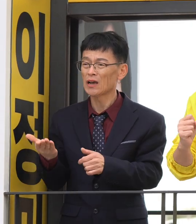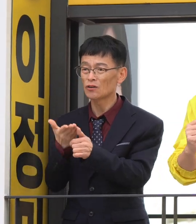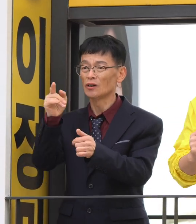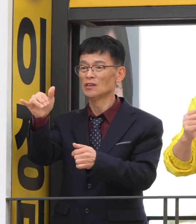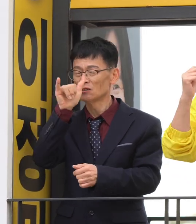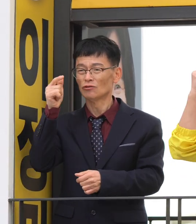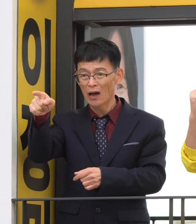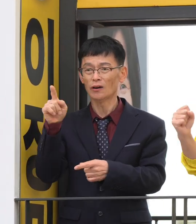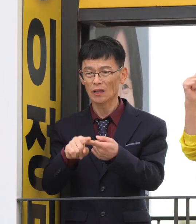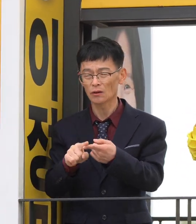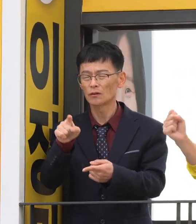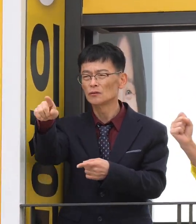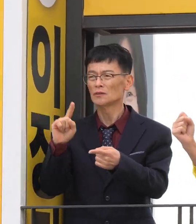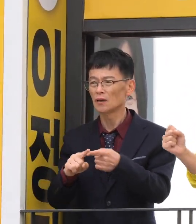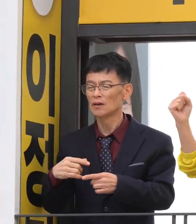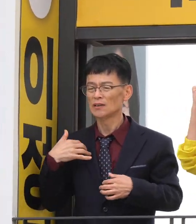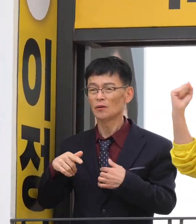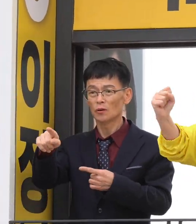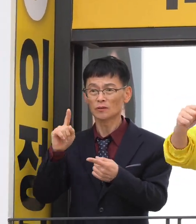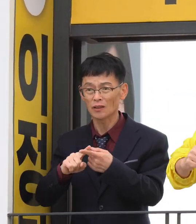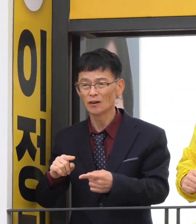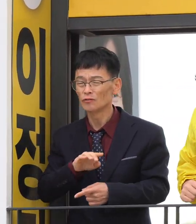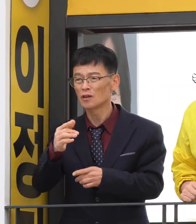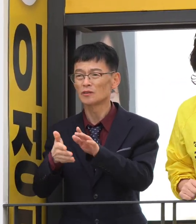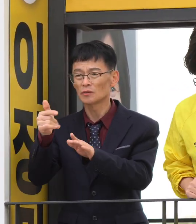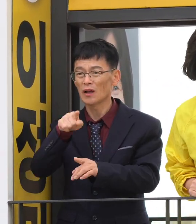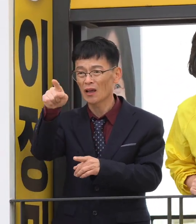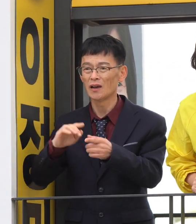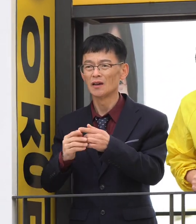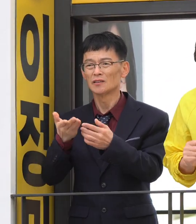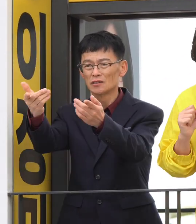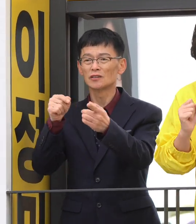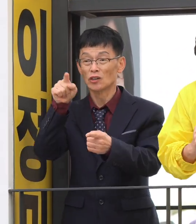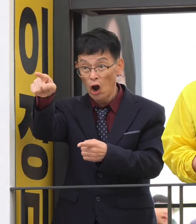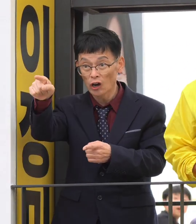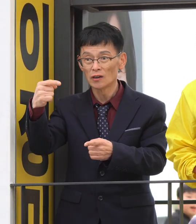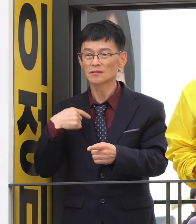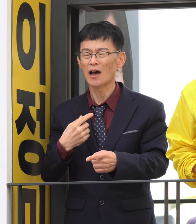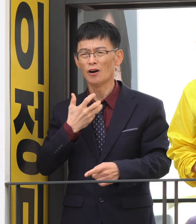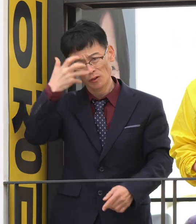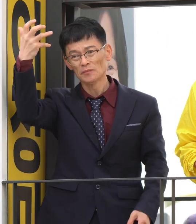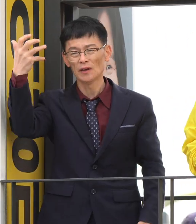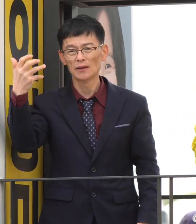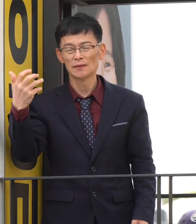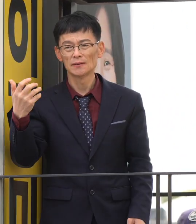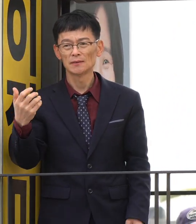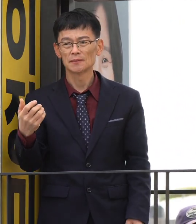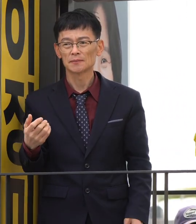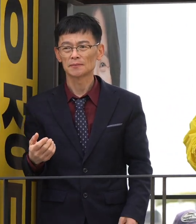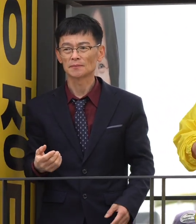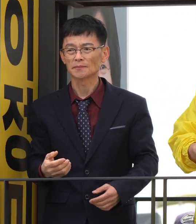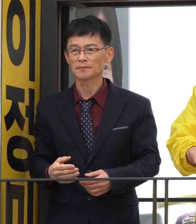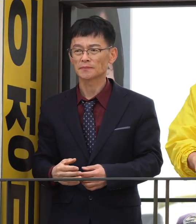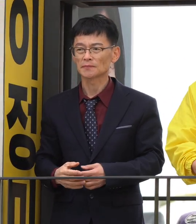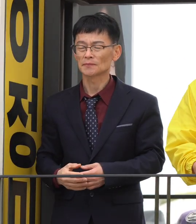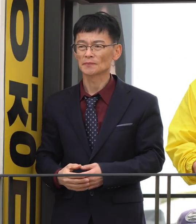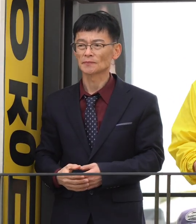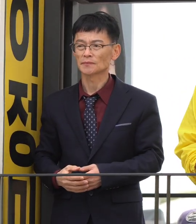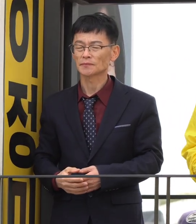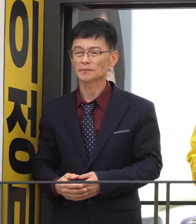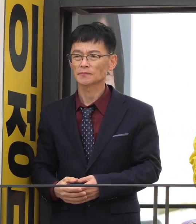키우고 있구나, 그런 즐거움을 우리 주민들께 드리는 것이 저의 꿈입니다, 여러분.